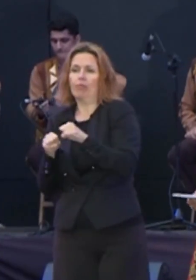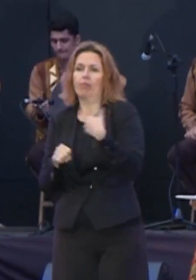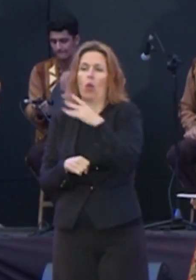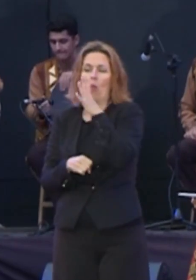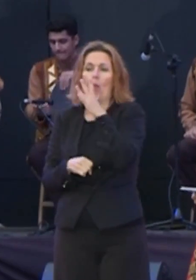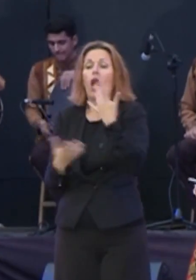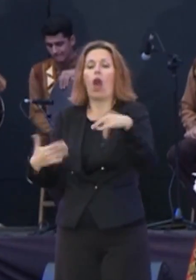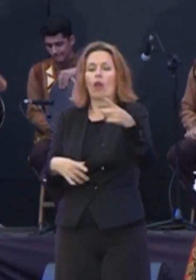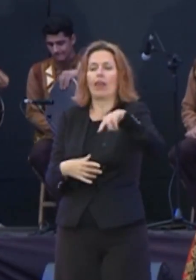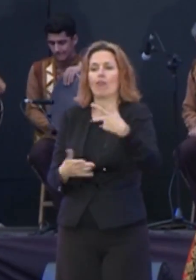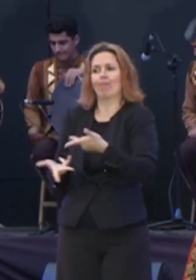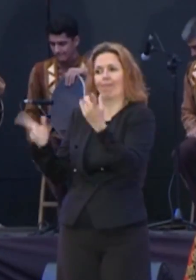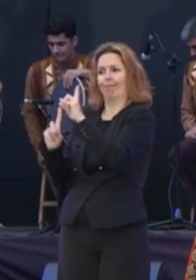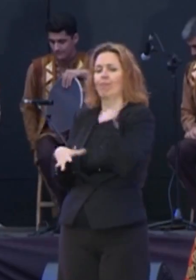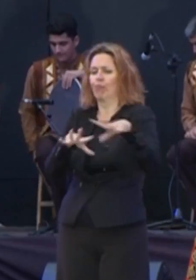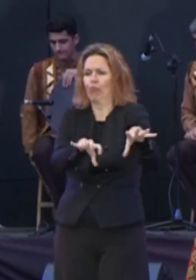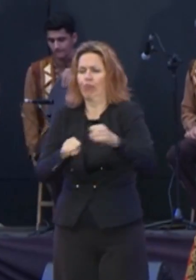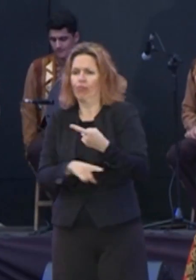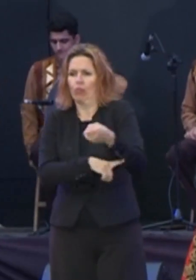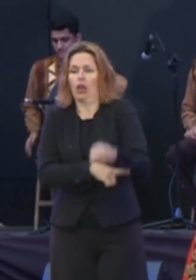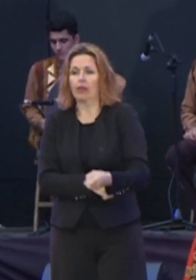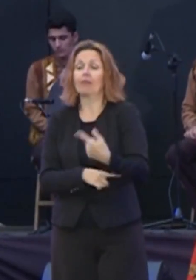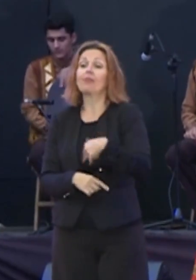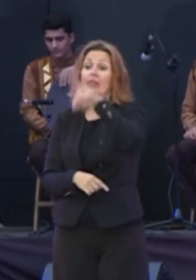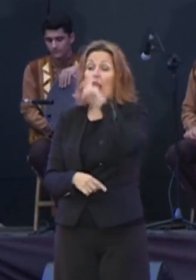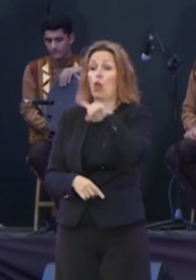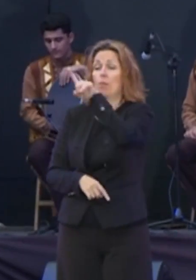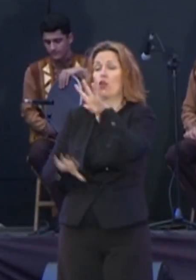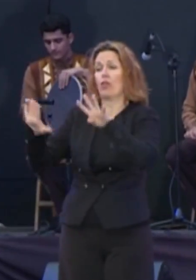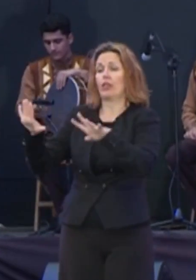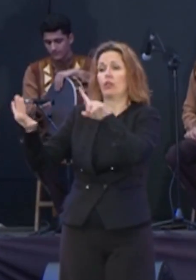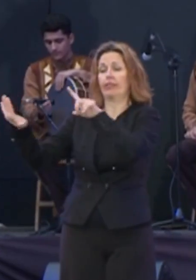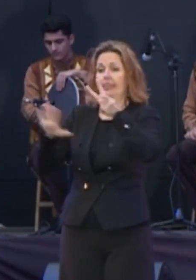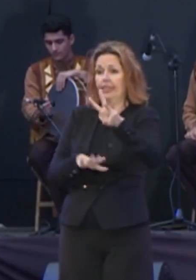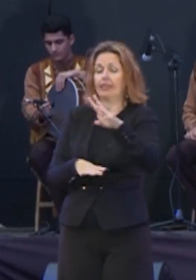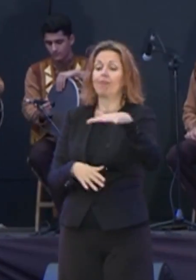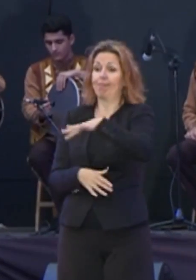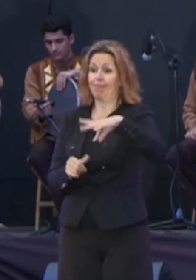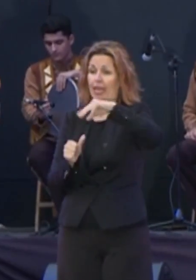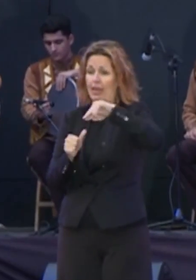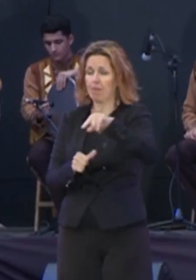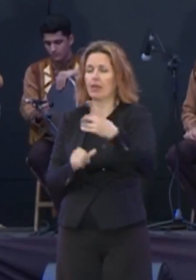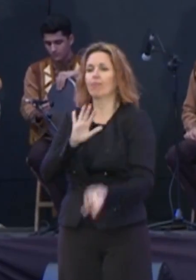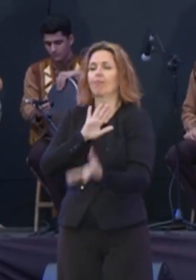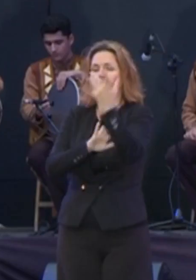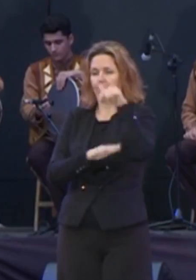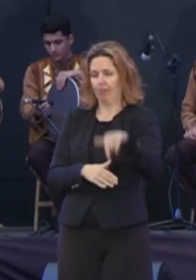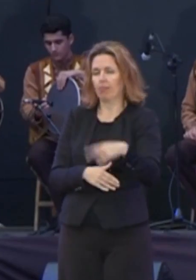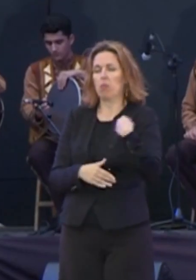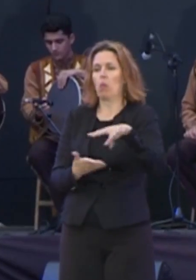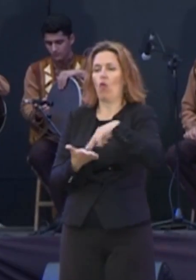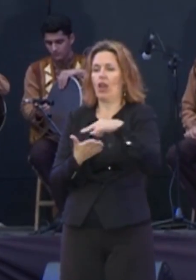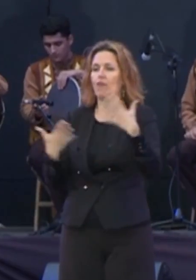o sin querer. En 1963, en Armenia, se funda el ballet folclórico